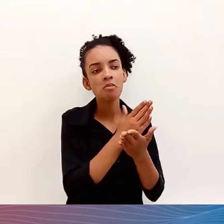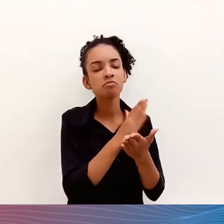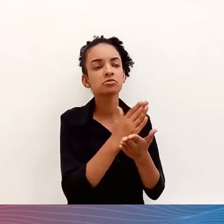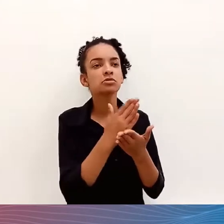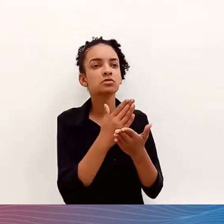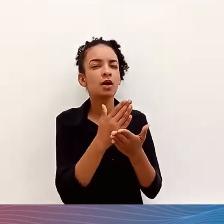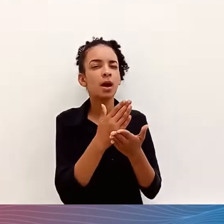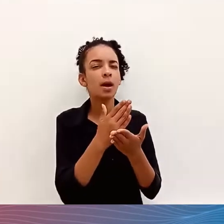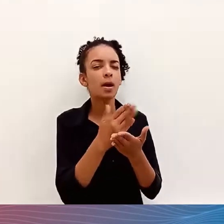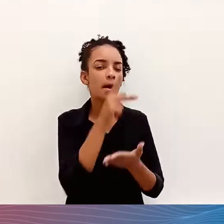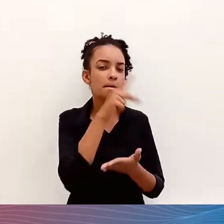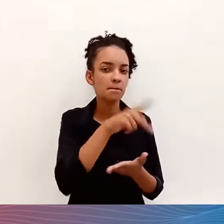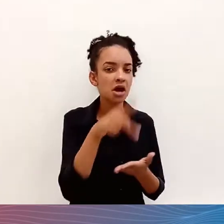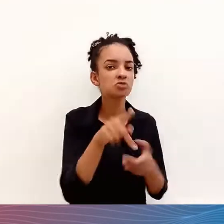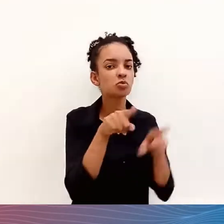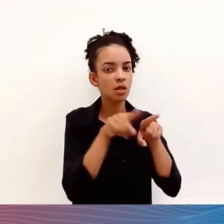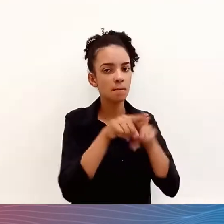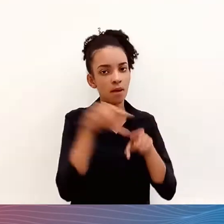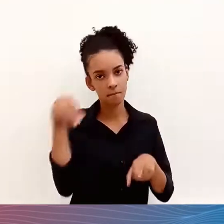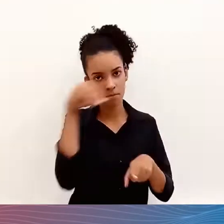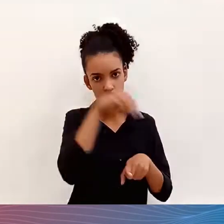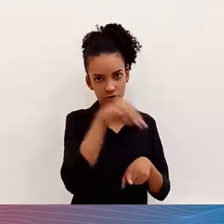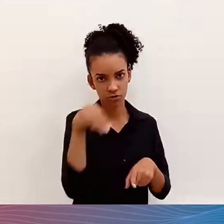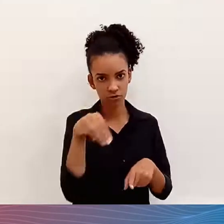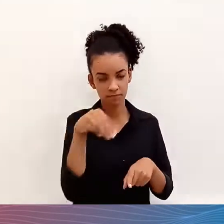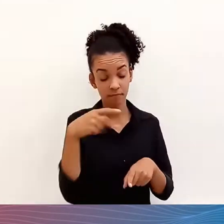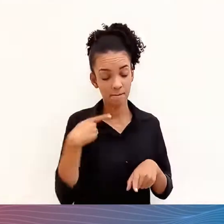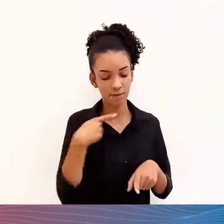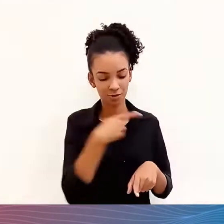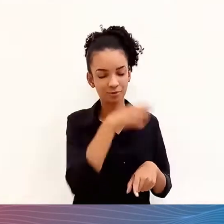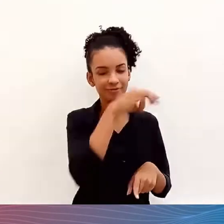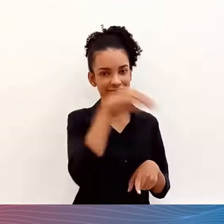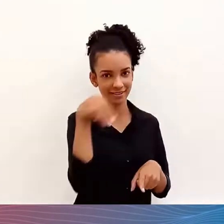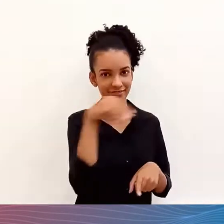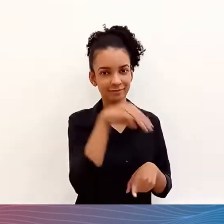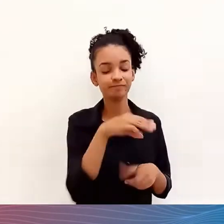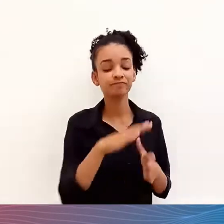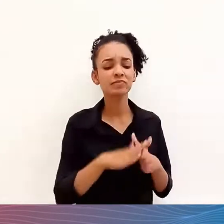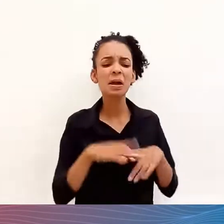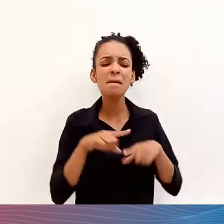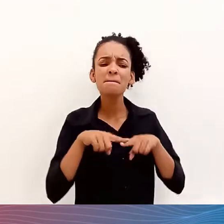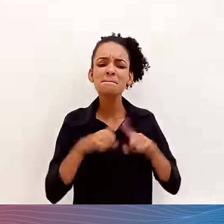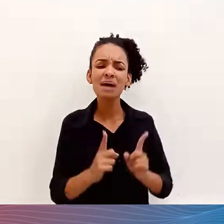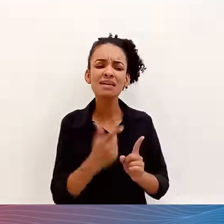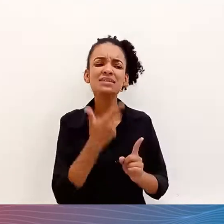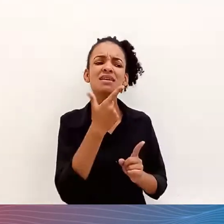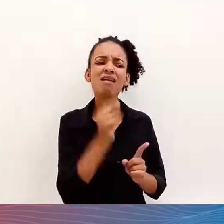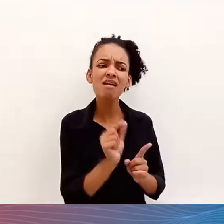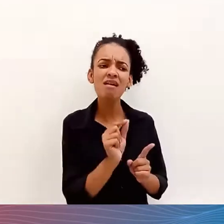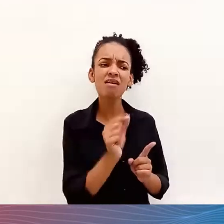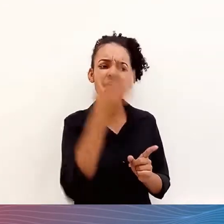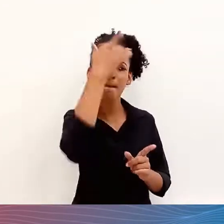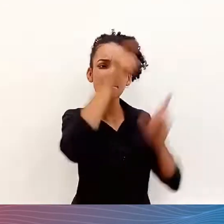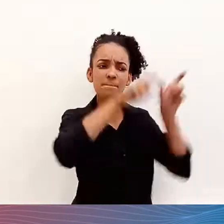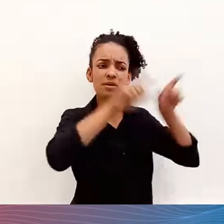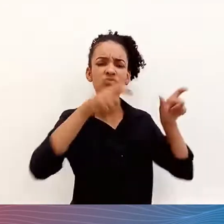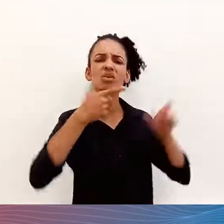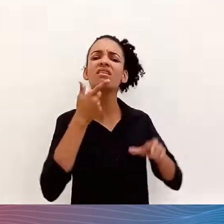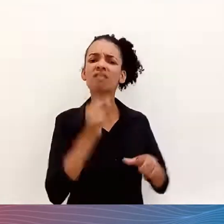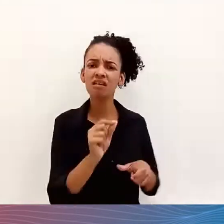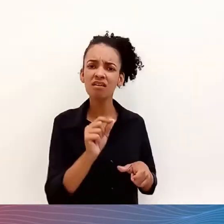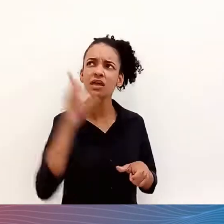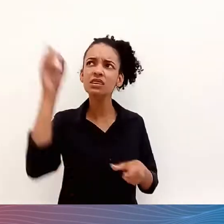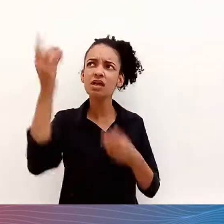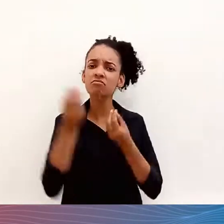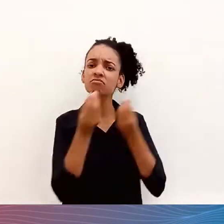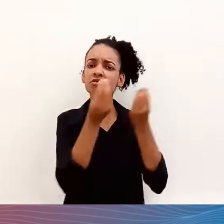são essas pessoas que Deus deu como presentes para a igreja? Deus deu como dons para a igreja, como